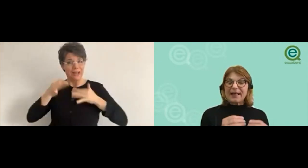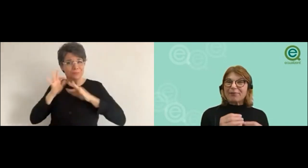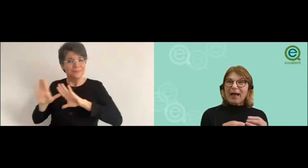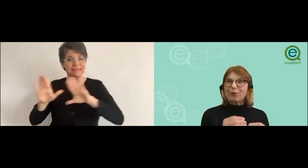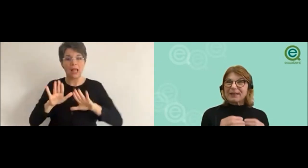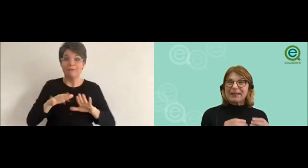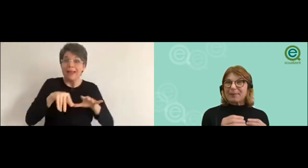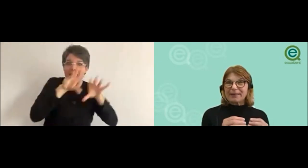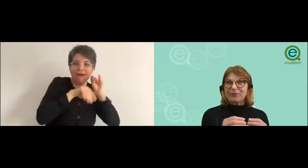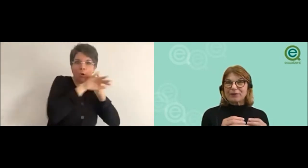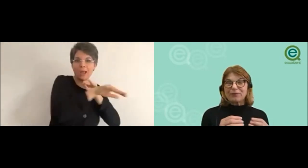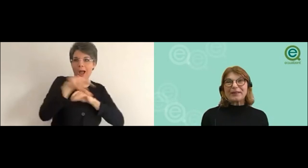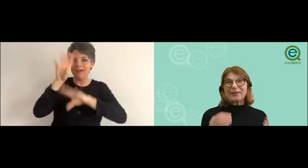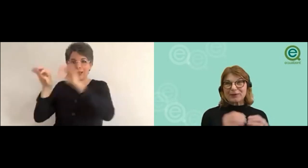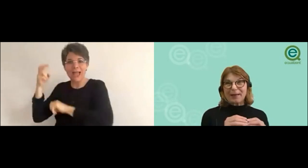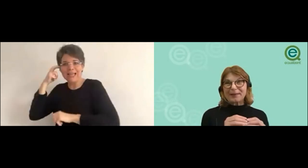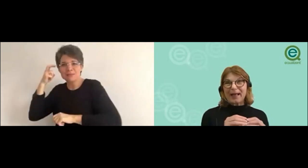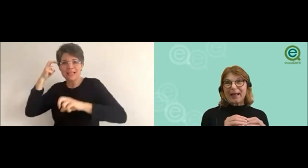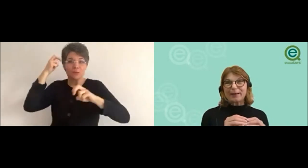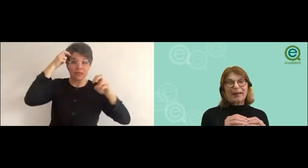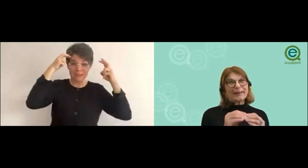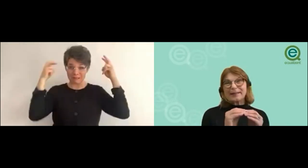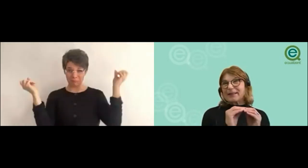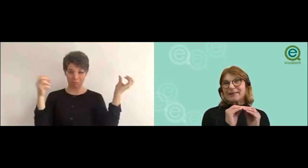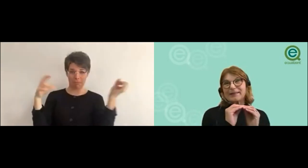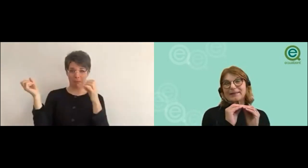seine Erfahrung und sein Expertenwissen. Wenn wir das zusammentragen,